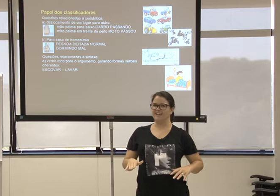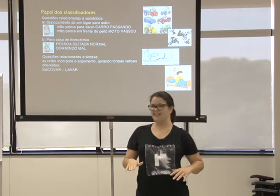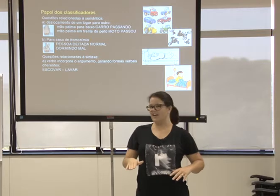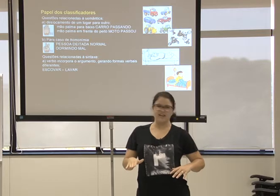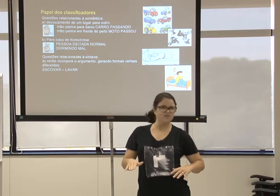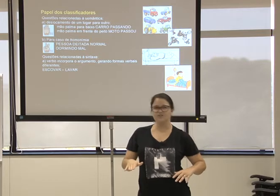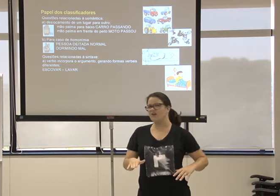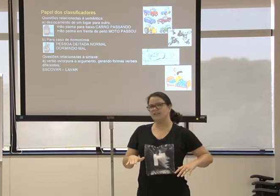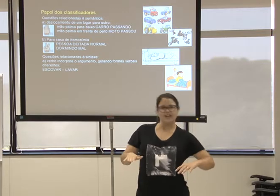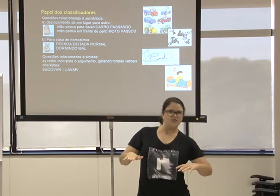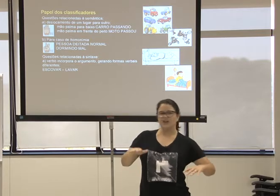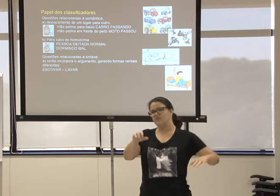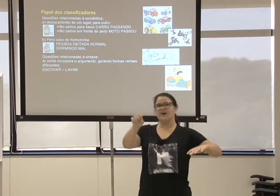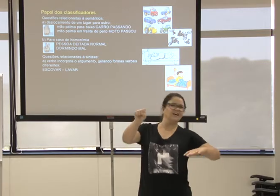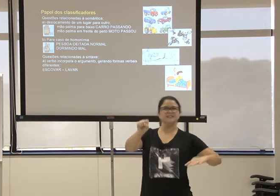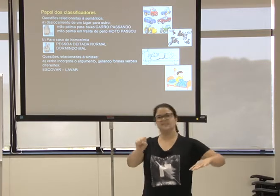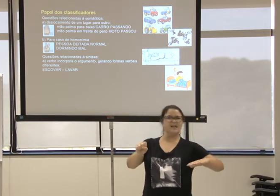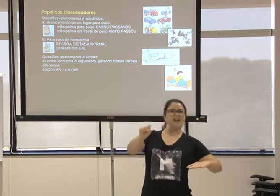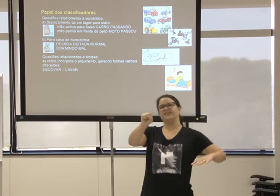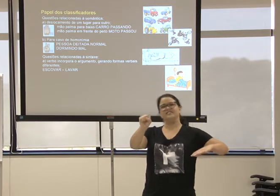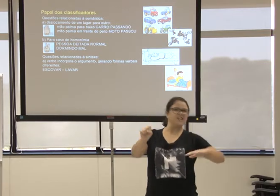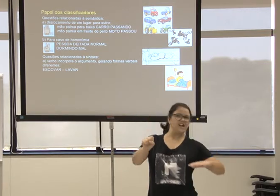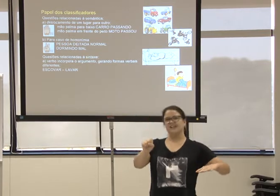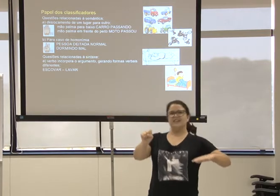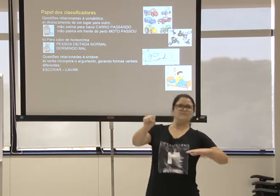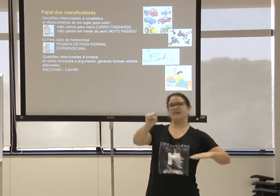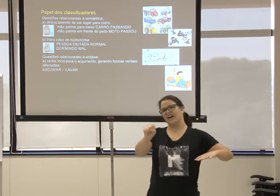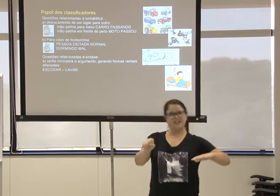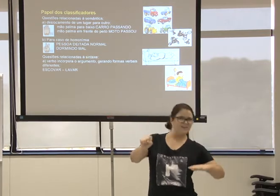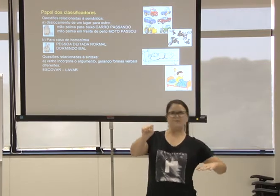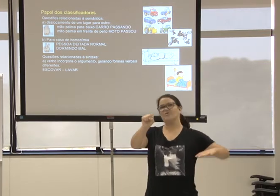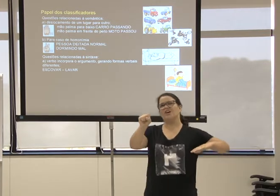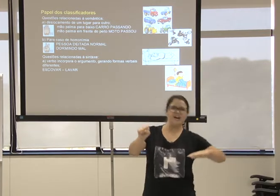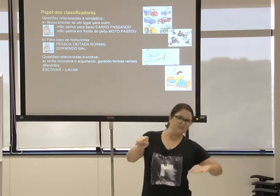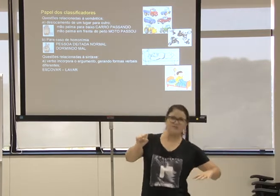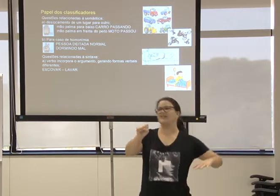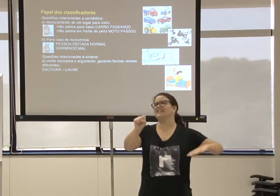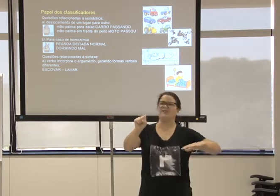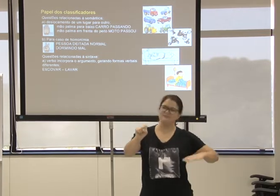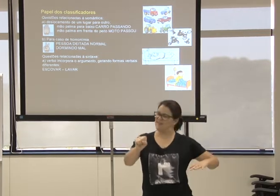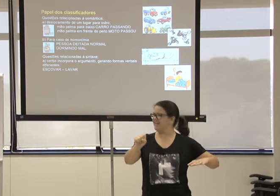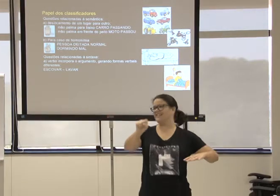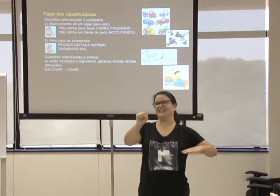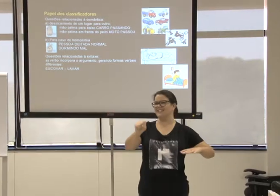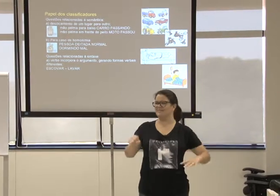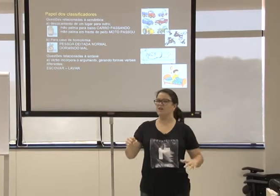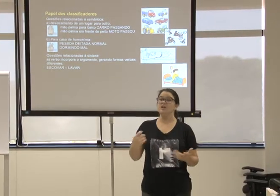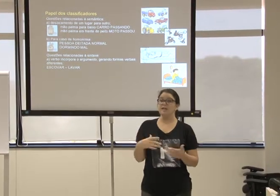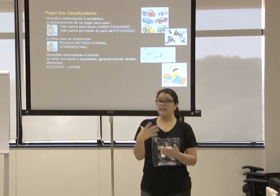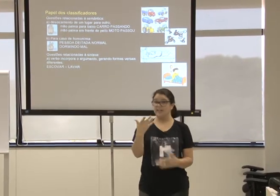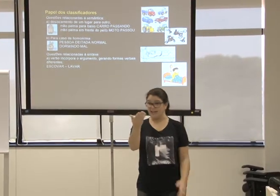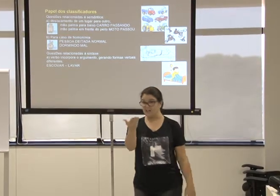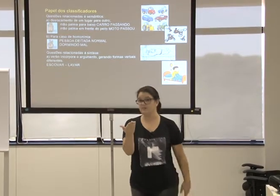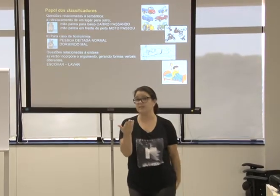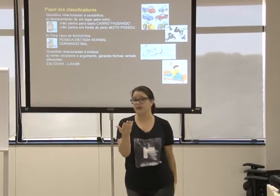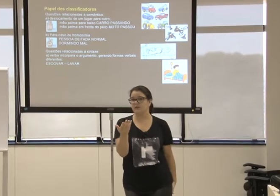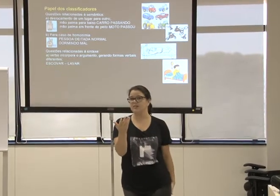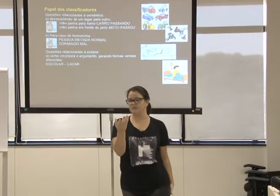E aí o som tem todo um... Porque aí vai pulando, porque dá um maneirismo. E isso são